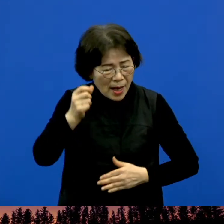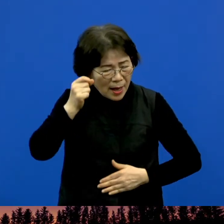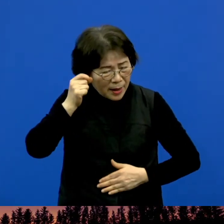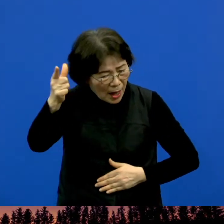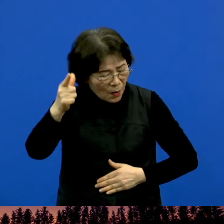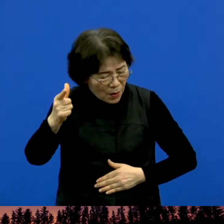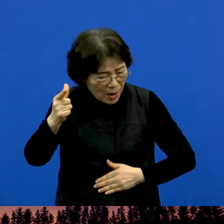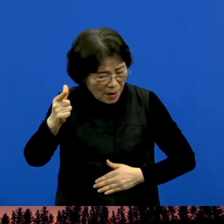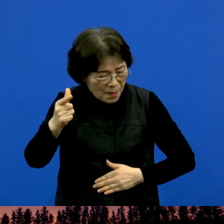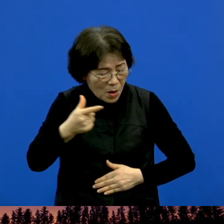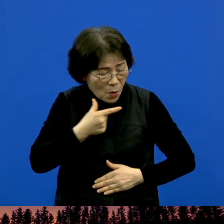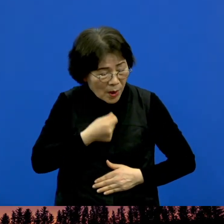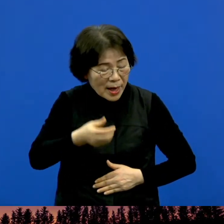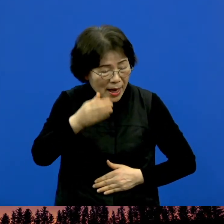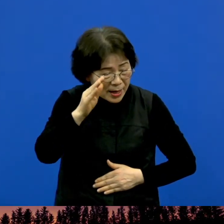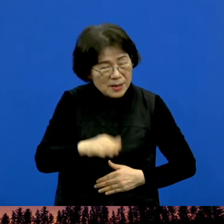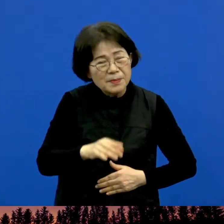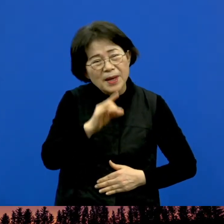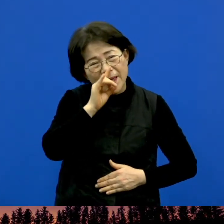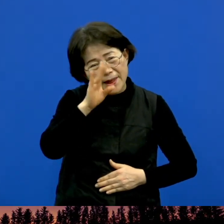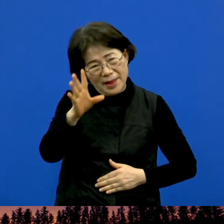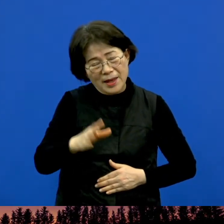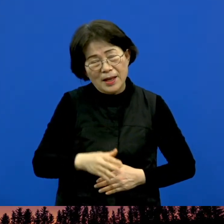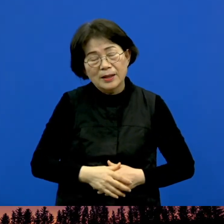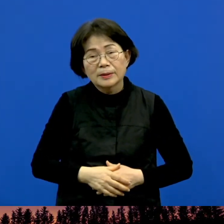그 속성이 그 안에 들어가 있는 거예요.